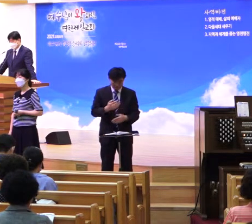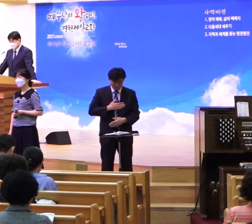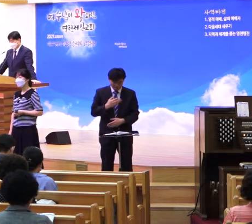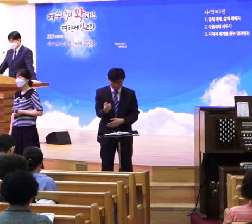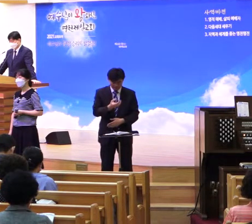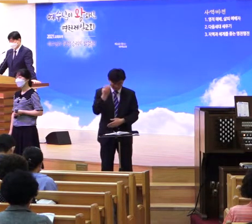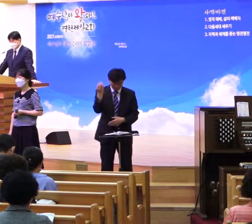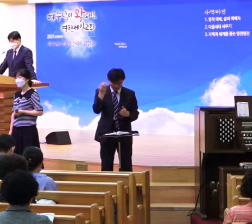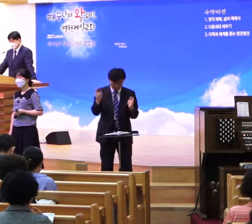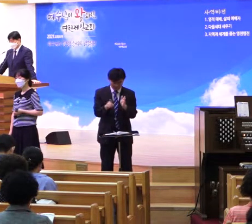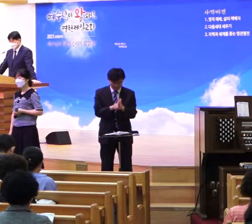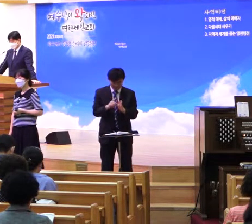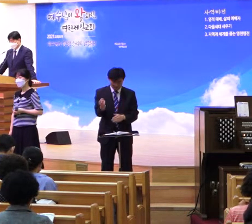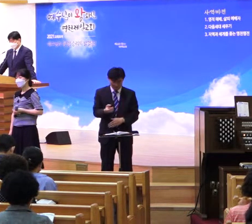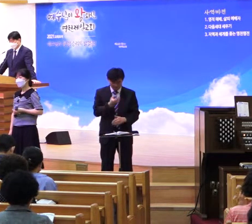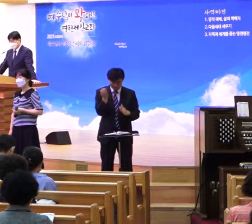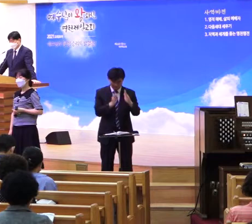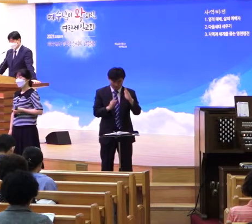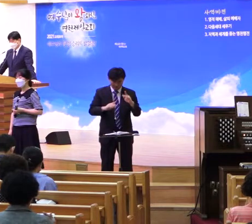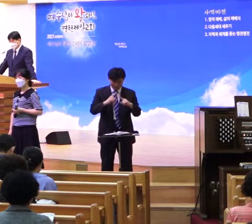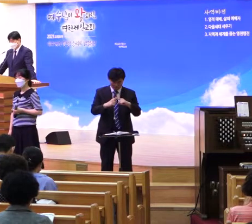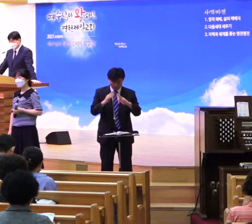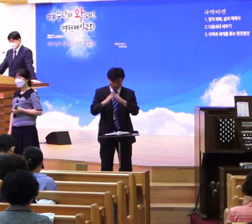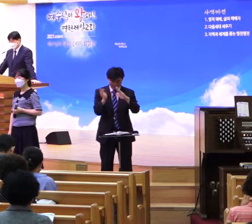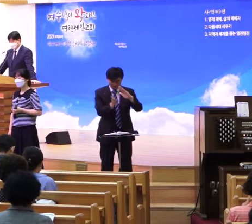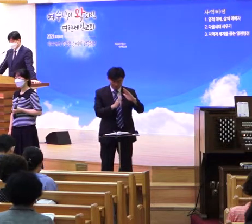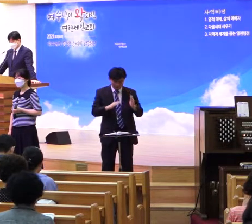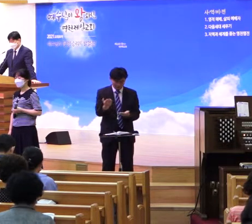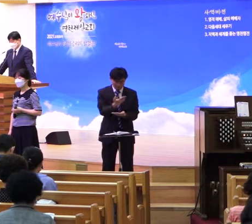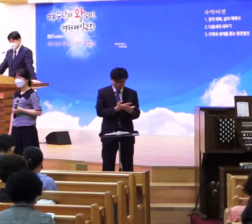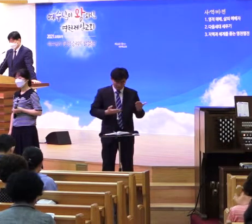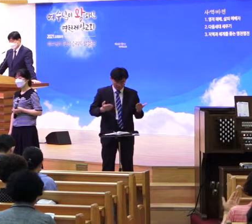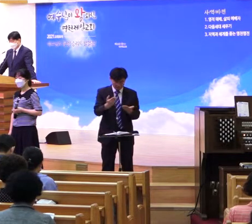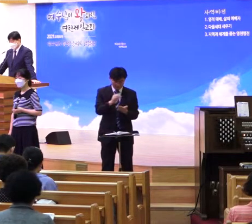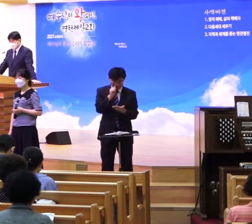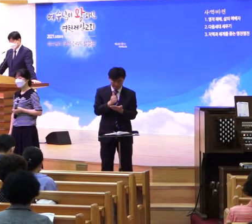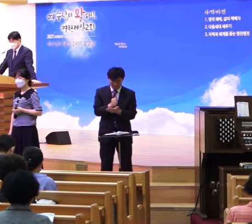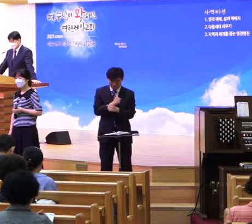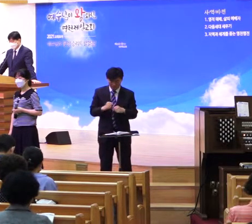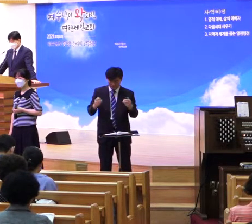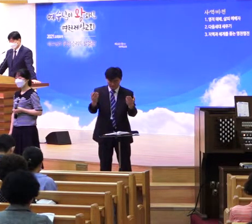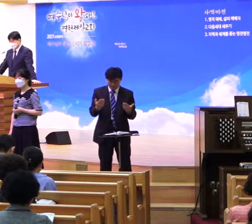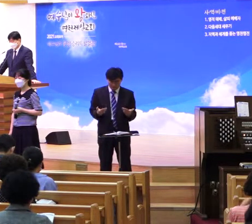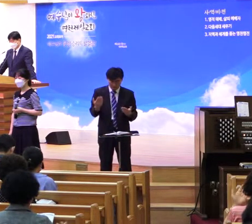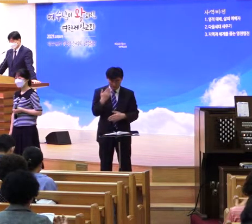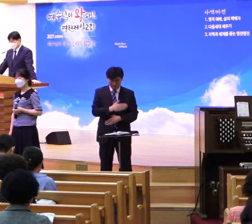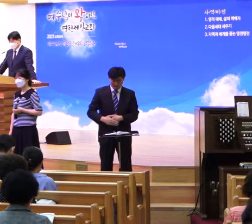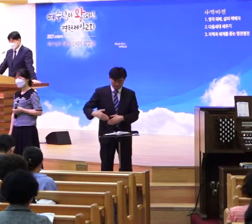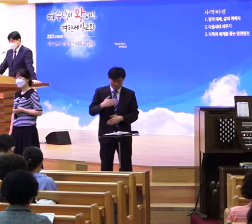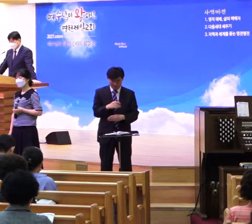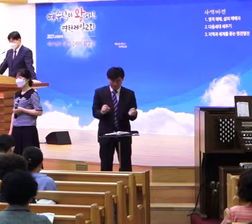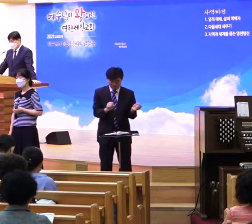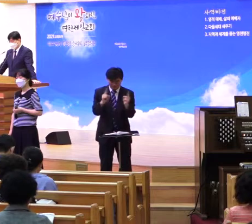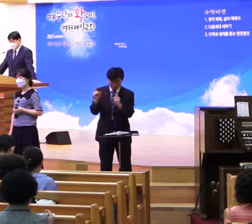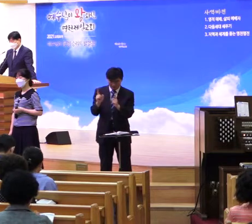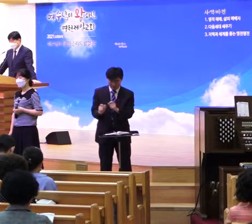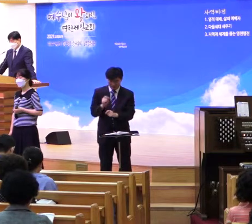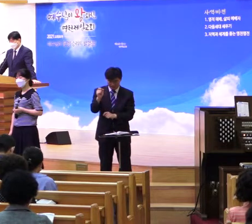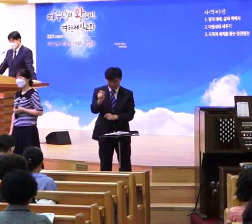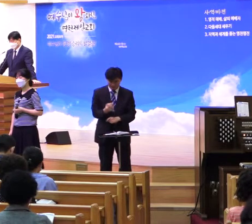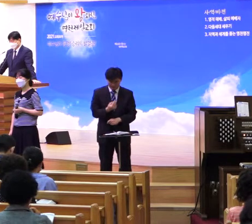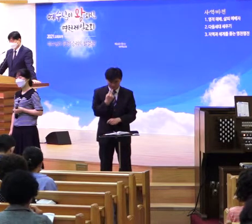나는 성령을 믿으며 거룩한 공교회와 성도의 교제와 죄를 용서받는 것과 몸의